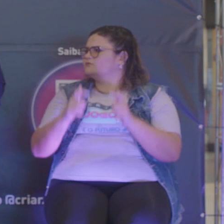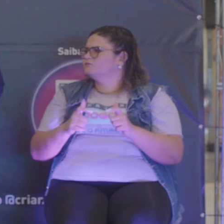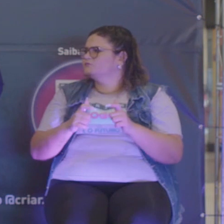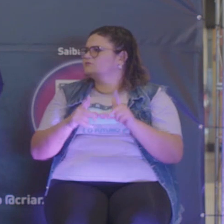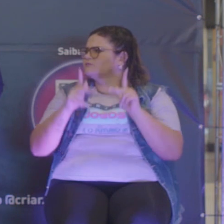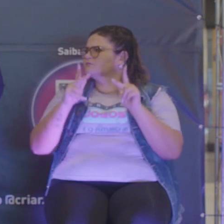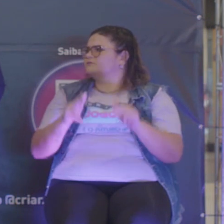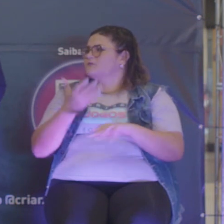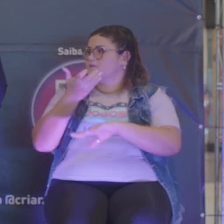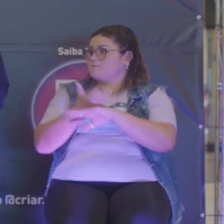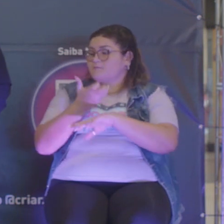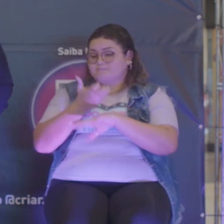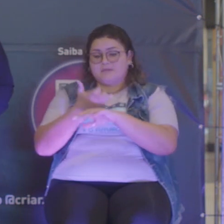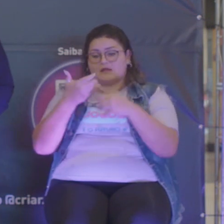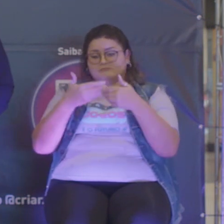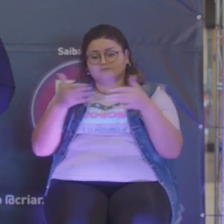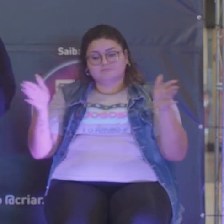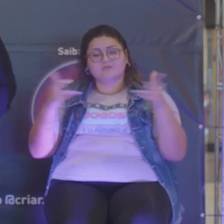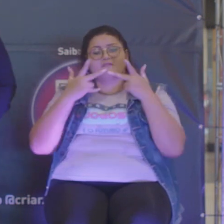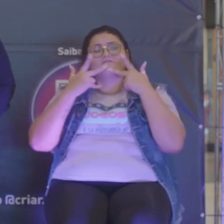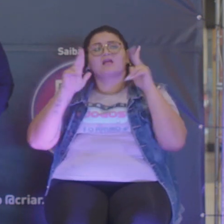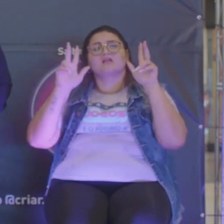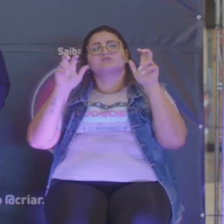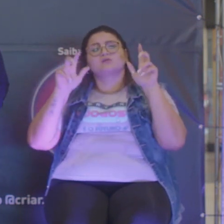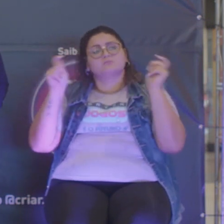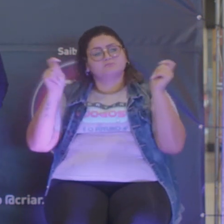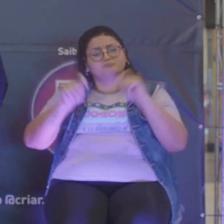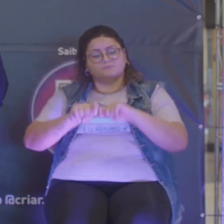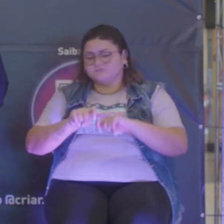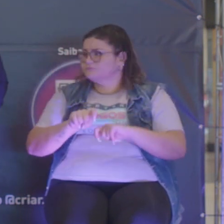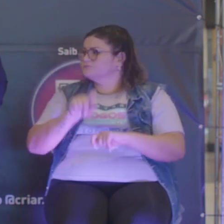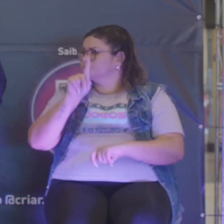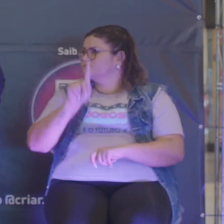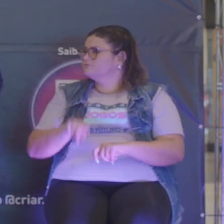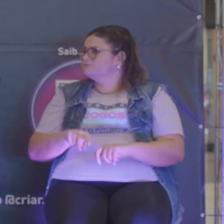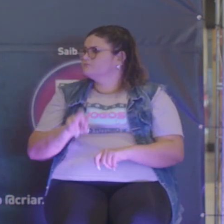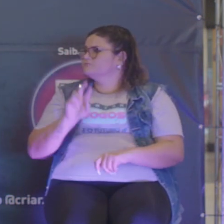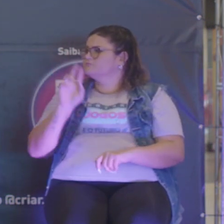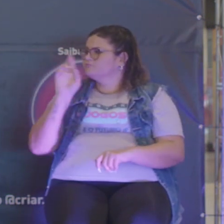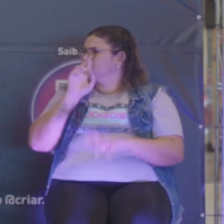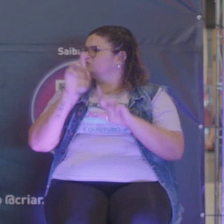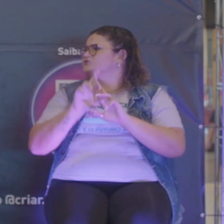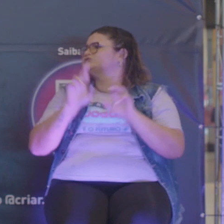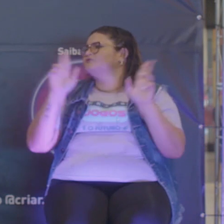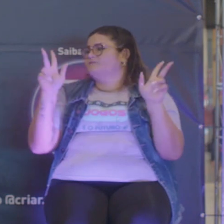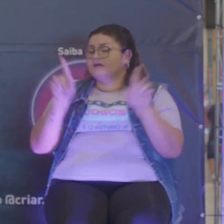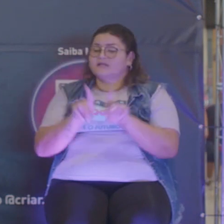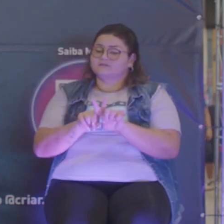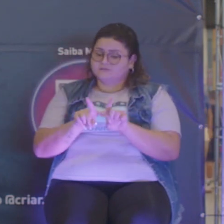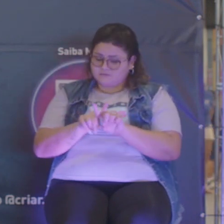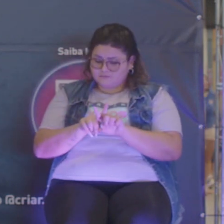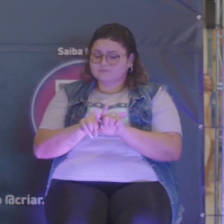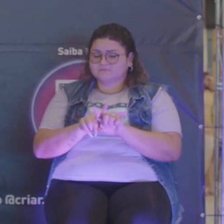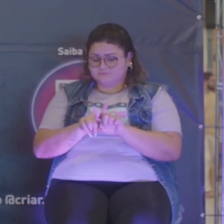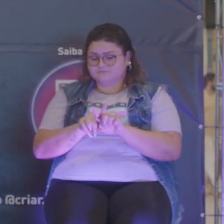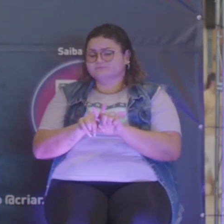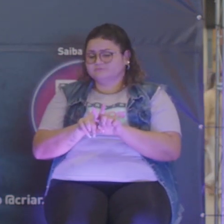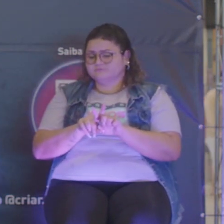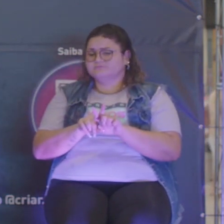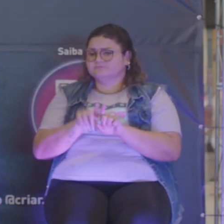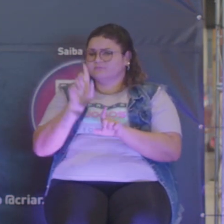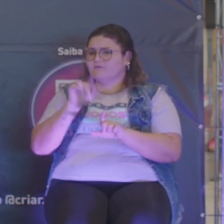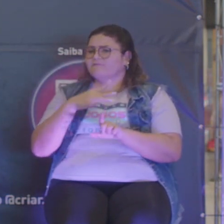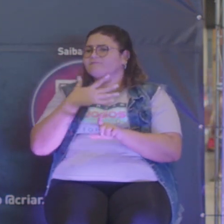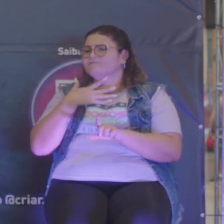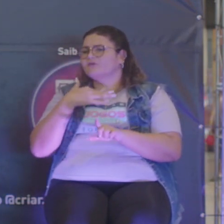né, uma praça aberta, e falar que é possível, já tem um olhar diferente, né? A pessoa sente